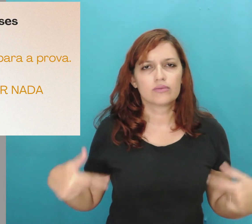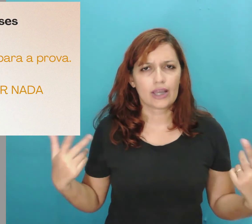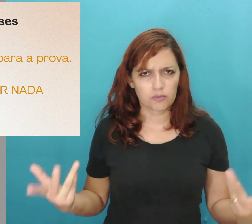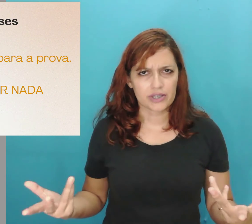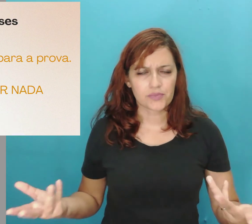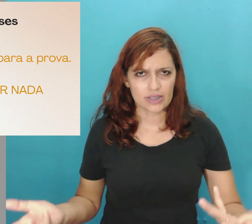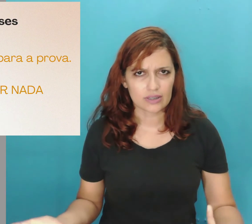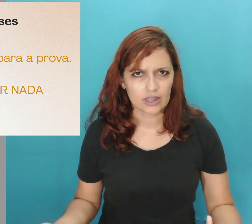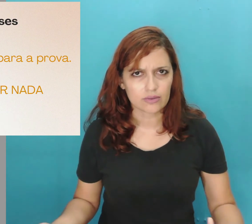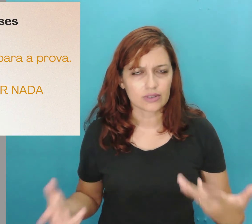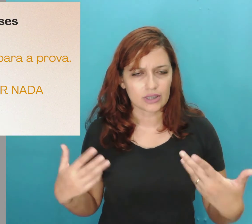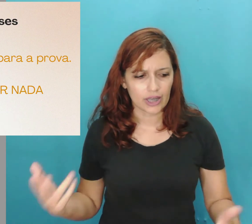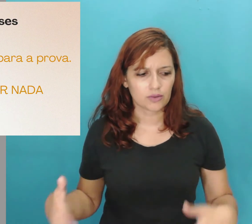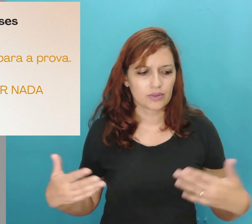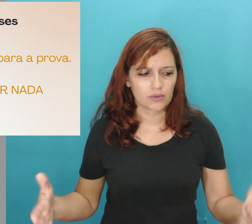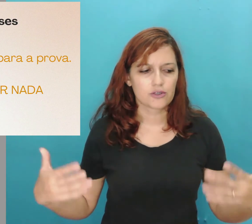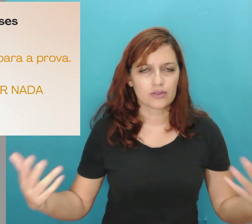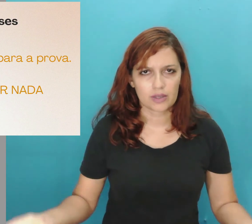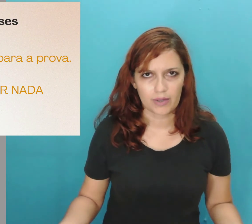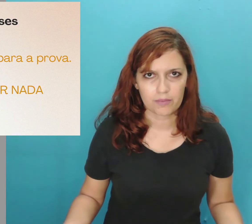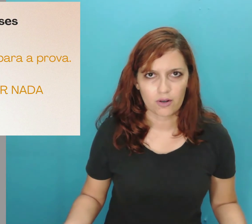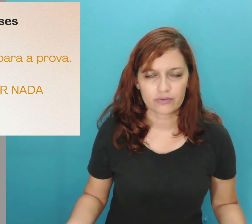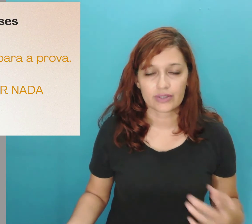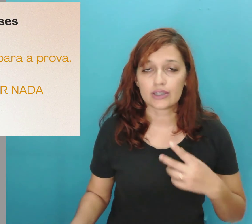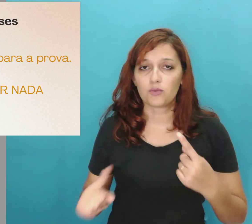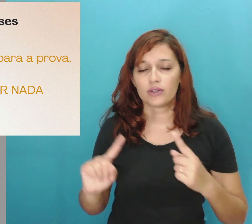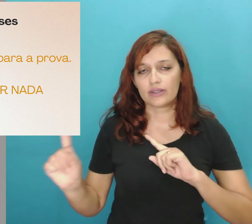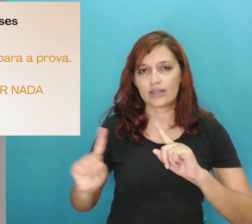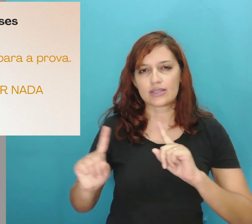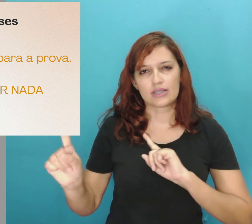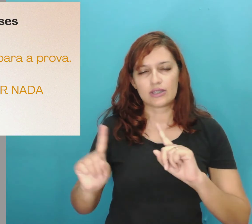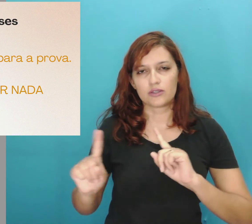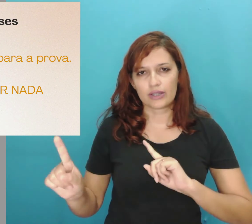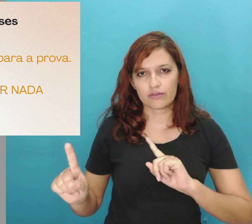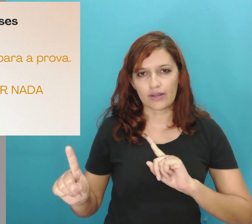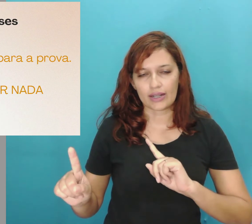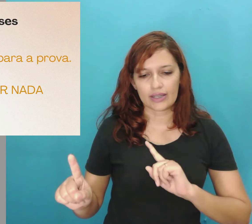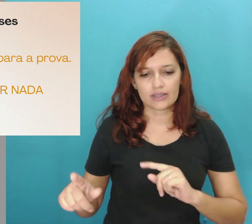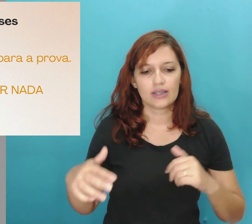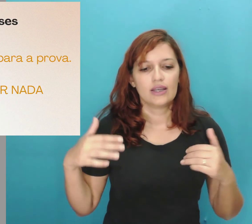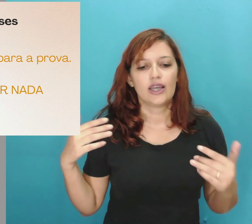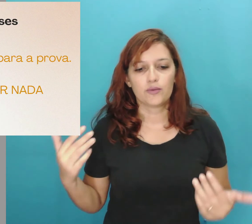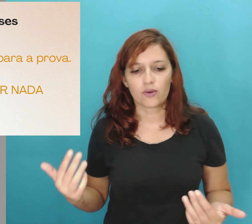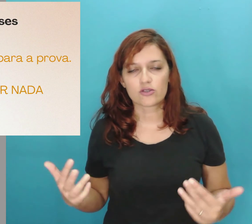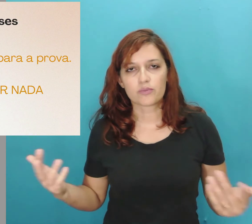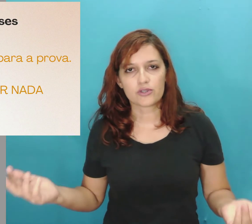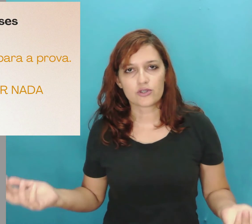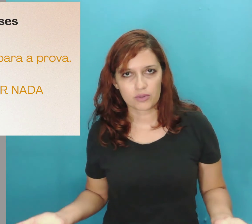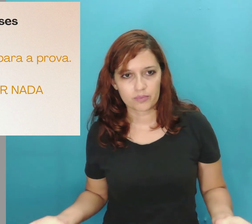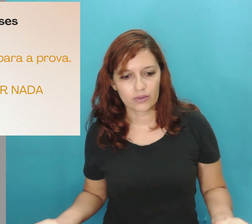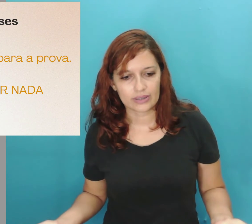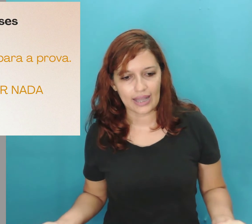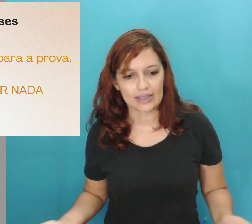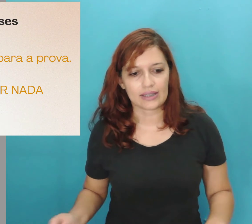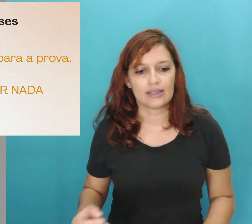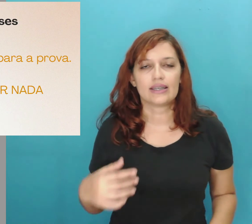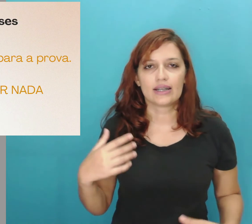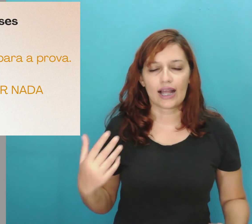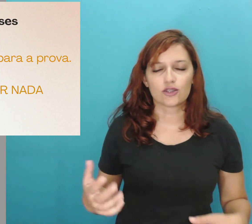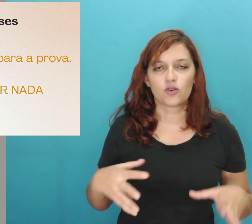o mesmo sentido de eu não estudei para a prova? Então, quando eu tenho esse sentido equivalente, eu posso substituir por nada. E claro, como